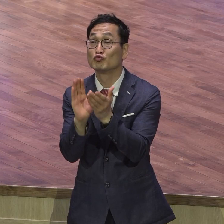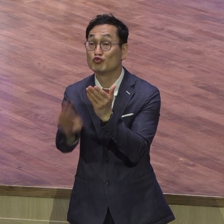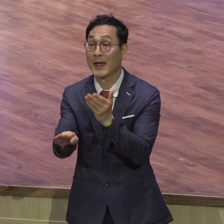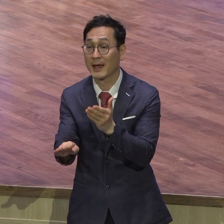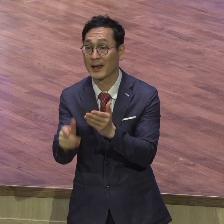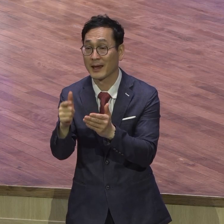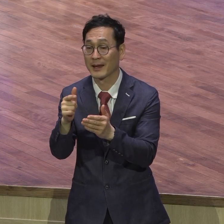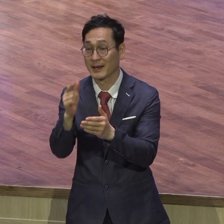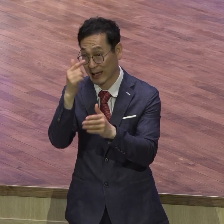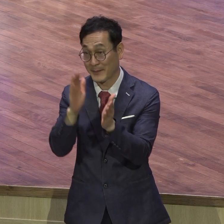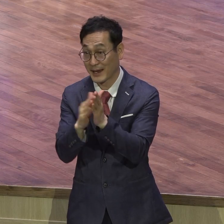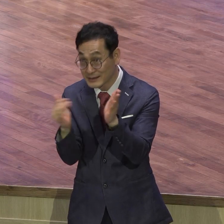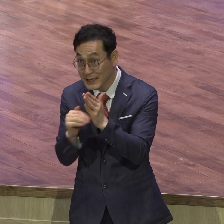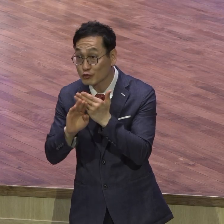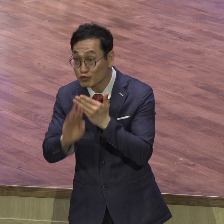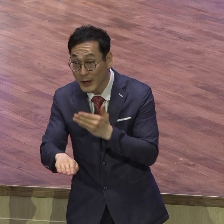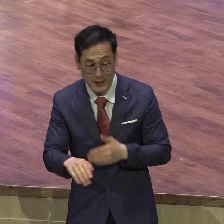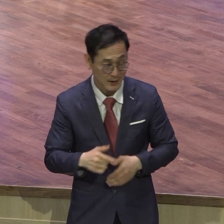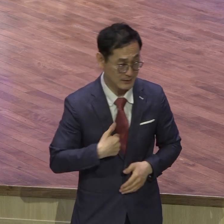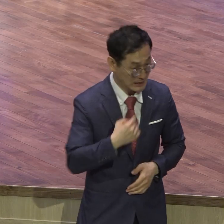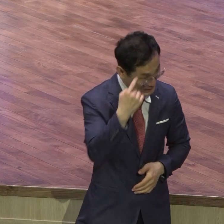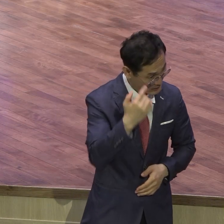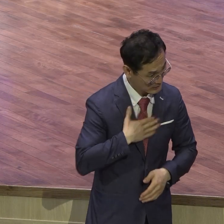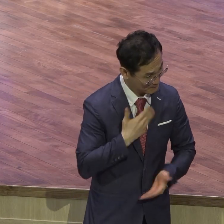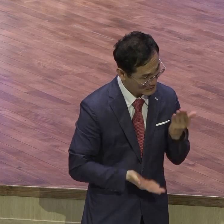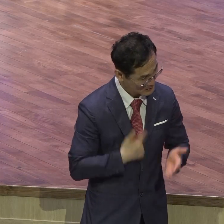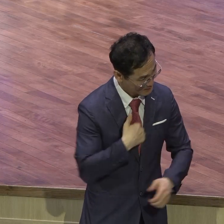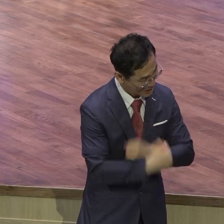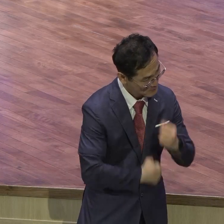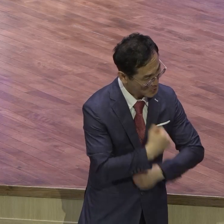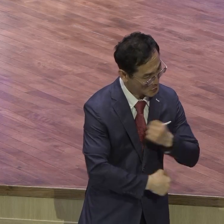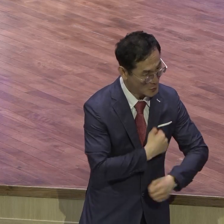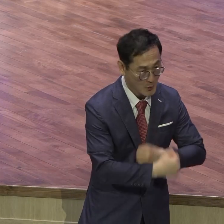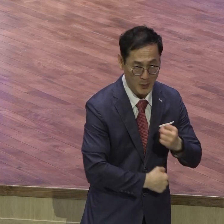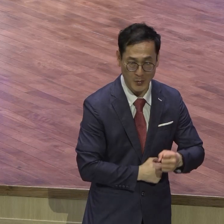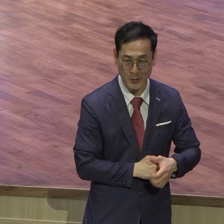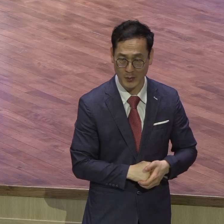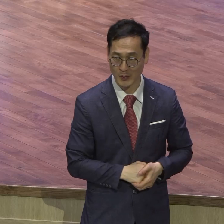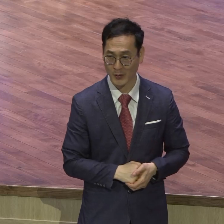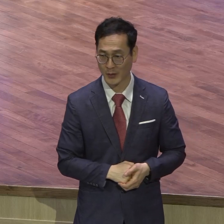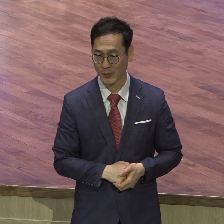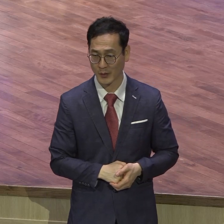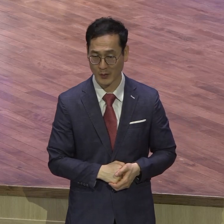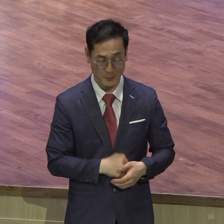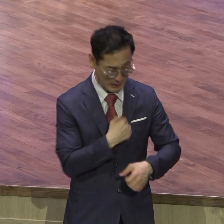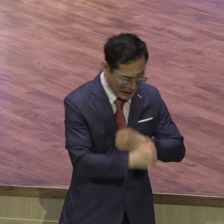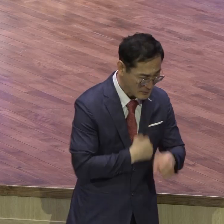하나님 절여합니다 그걸 기도합니다 하나님 나를 축복하여 주시오